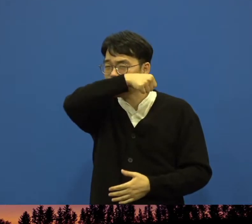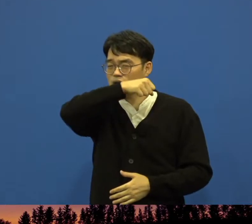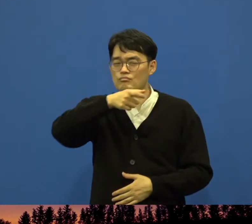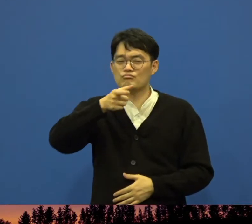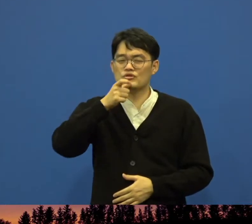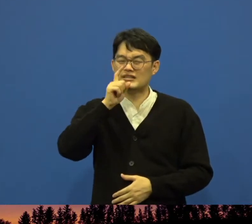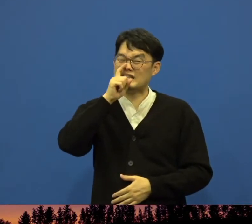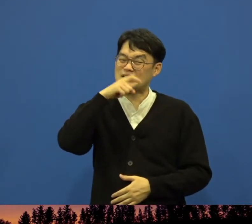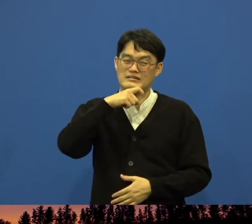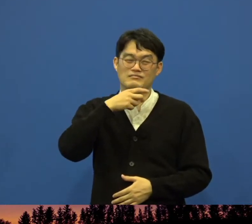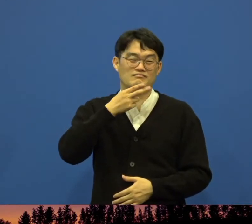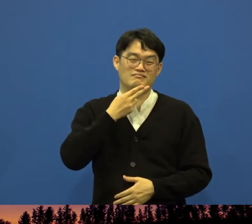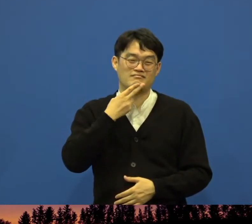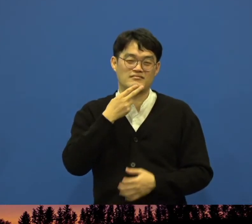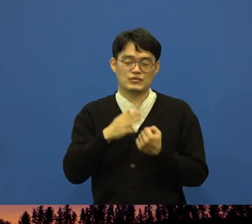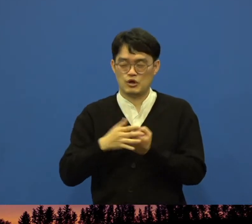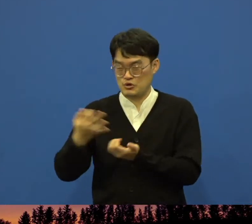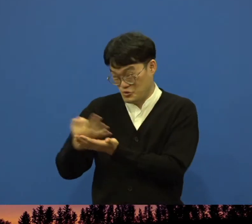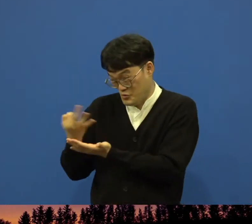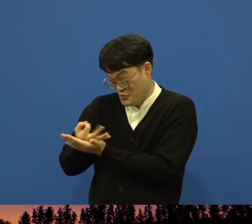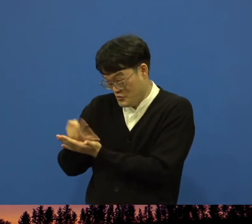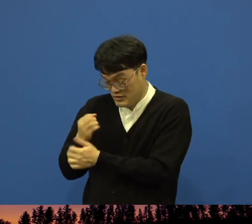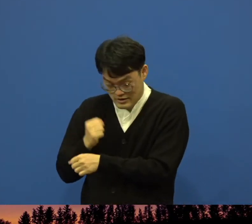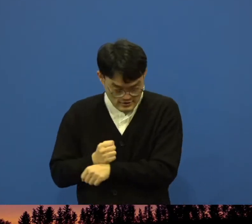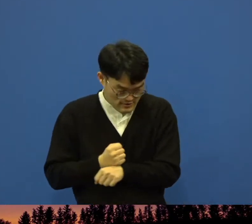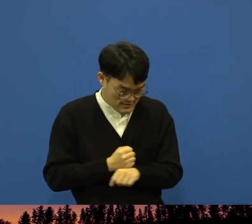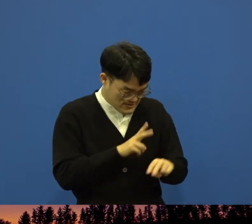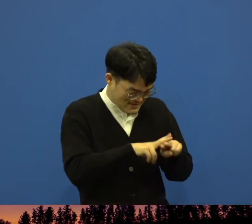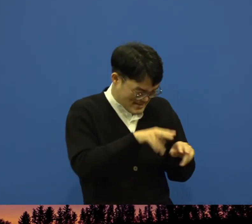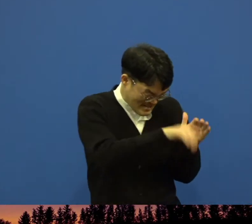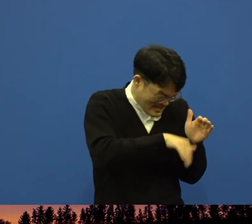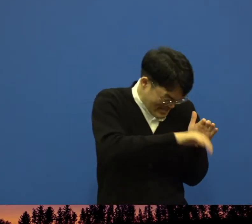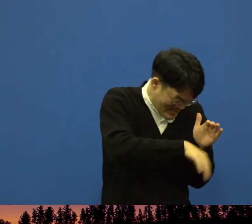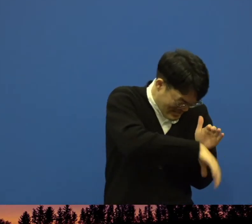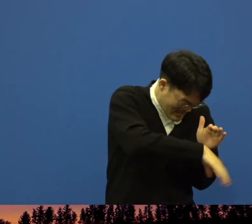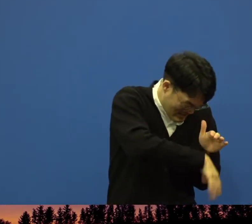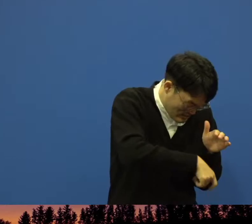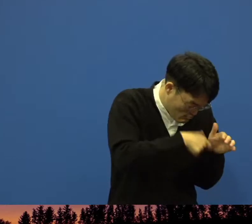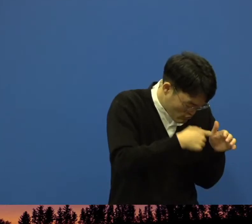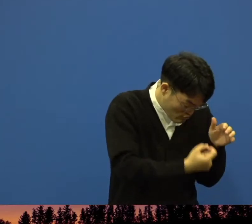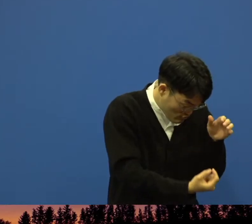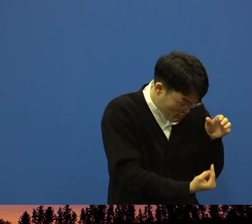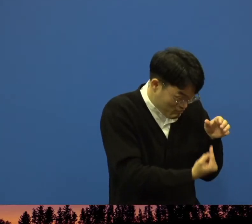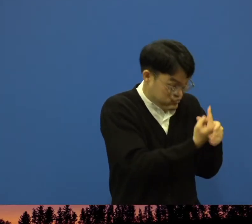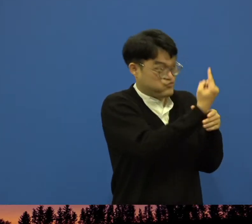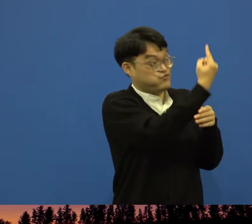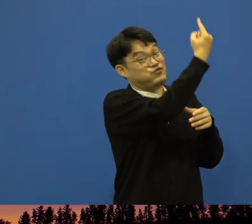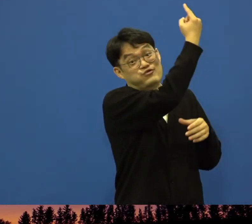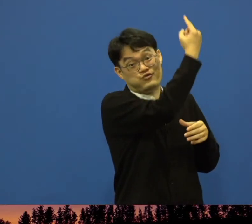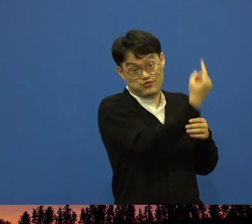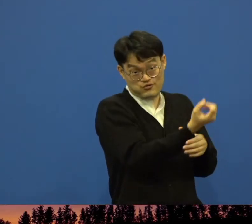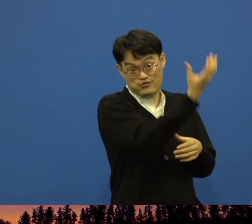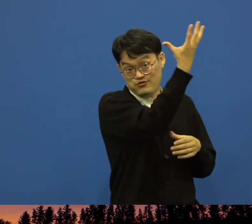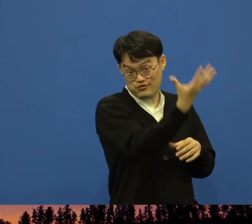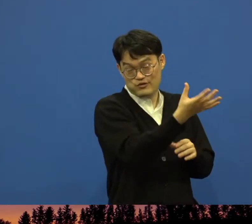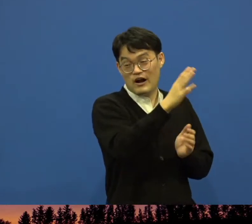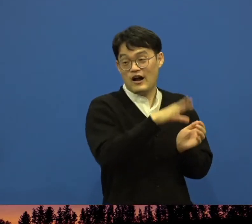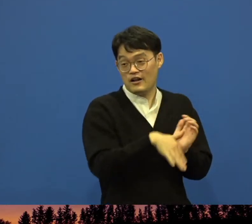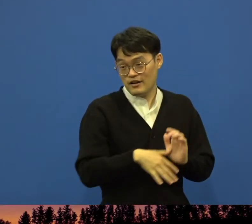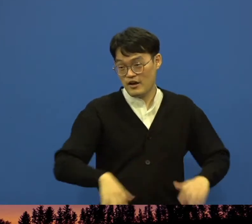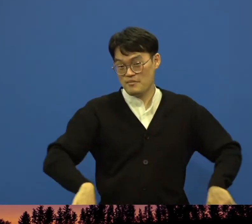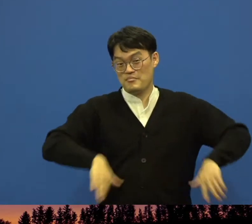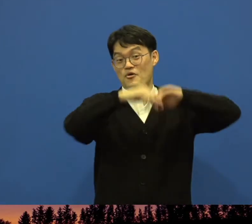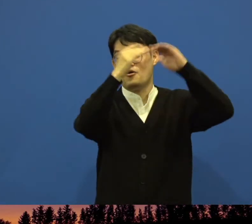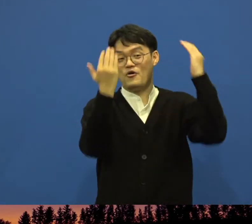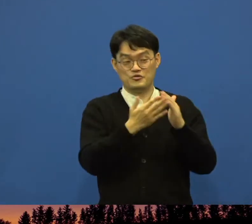돈을 모아가지고 가서 하나 터뜨리가 물이 터져 나올 때 그 온 우리 지난번에 영상으로도 한번 보였는데